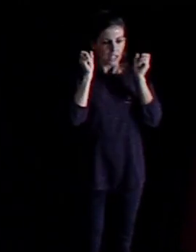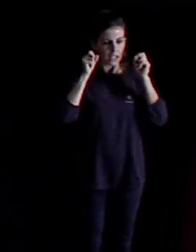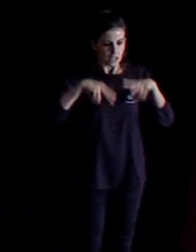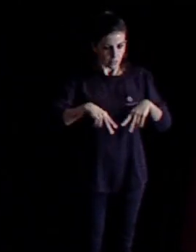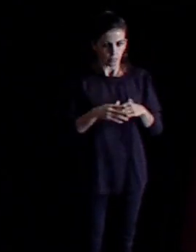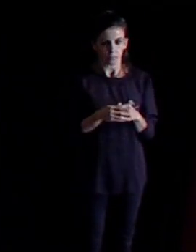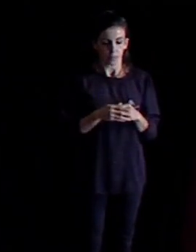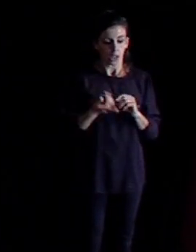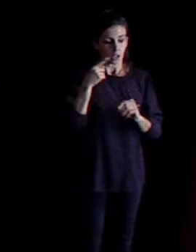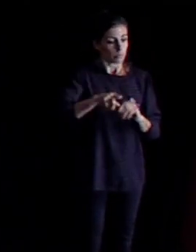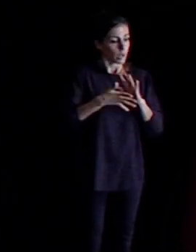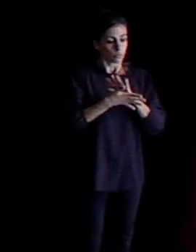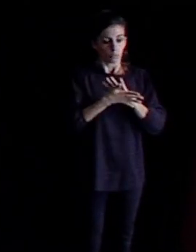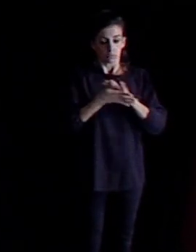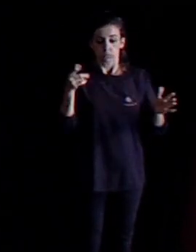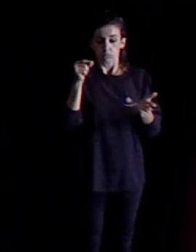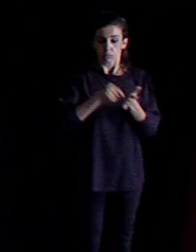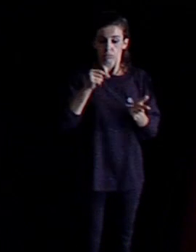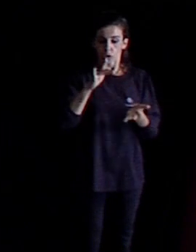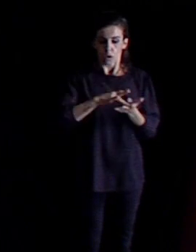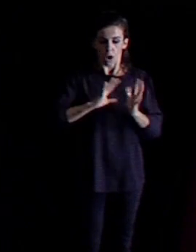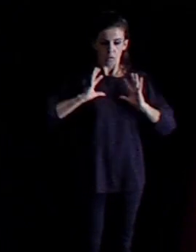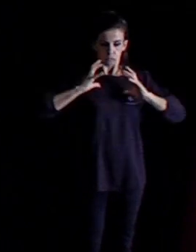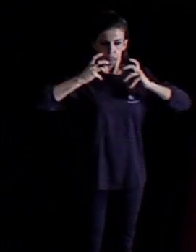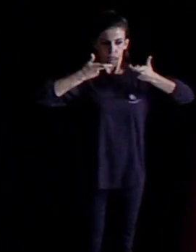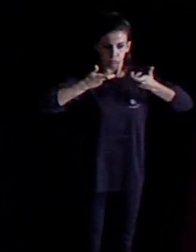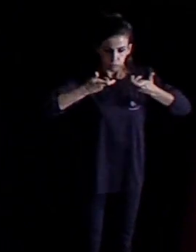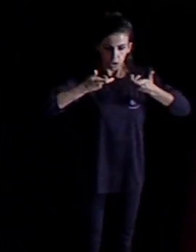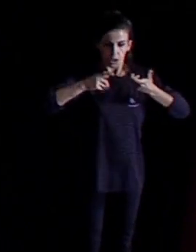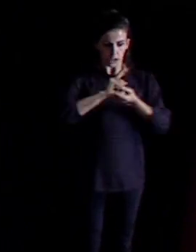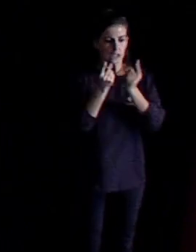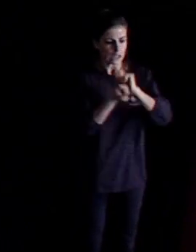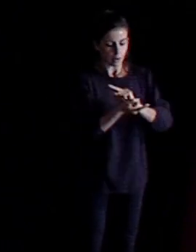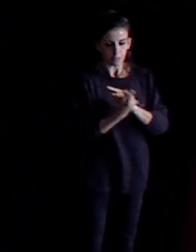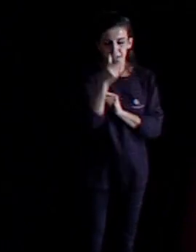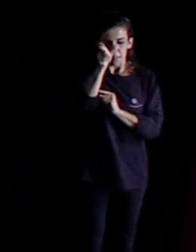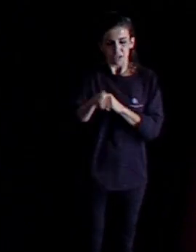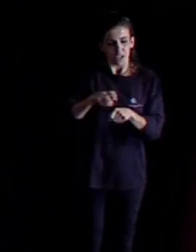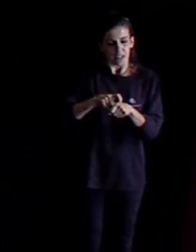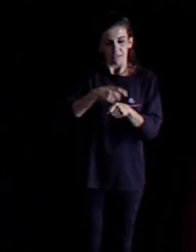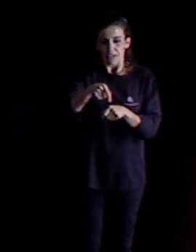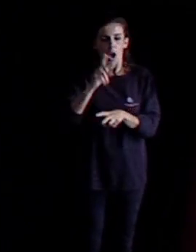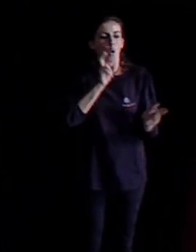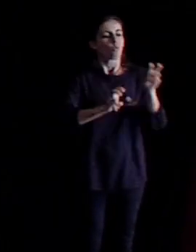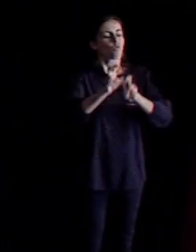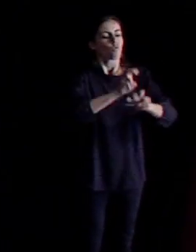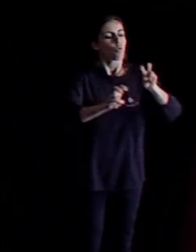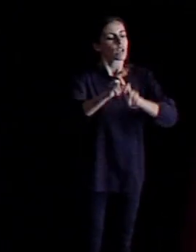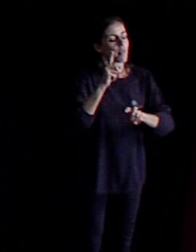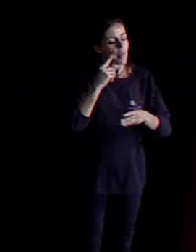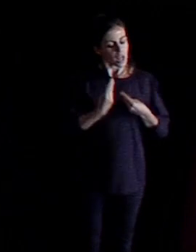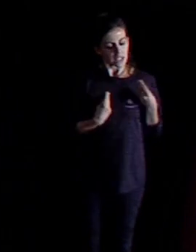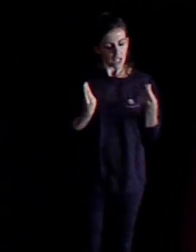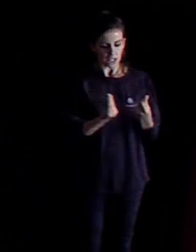Una rápida desaparición de la ira, del malestar, o sea, lo que lo define principalmente es esa búsqueda de sensaciones que